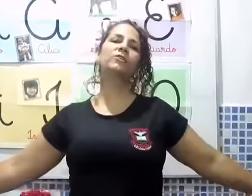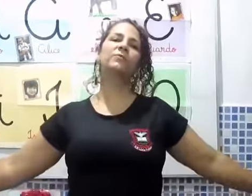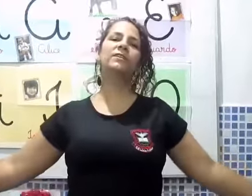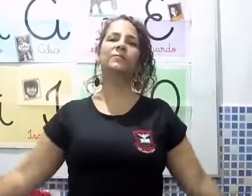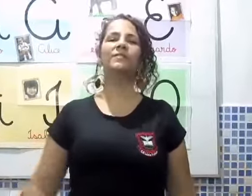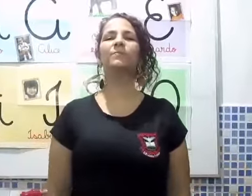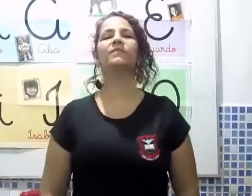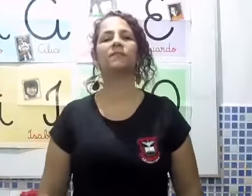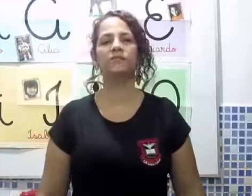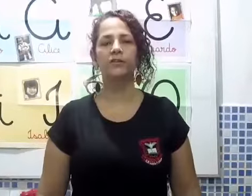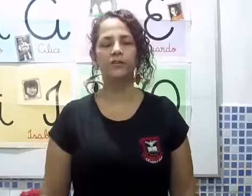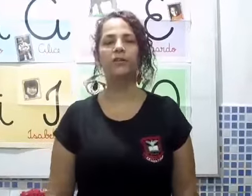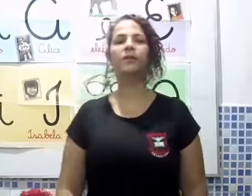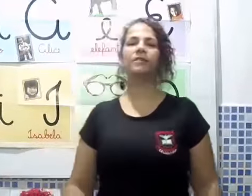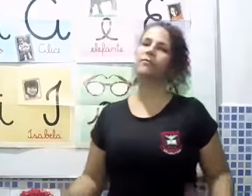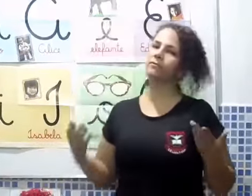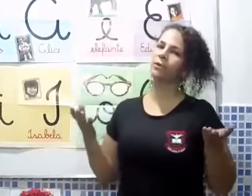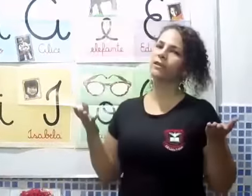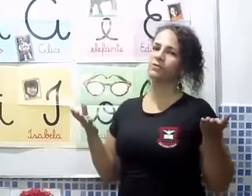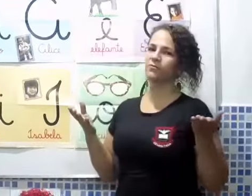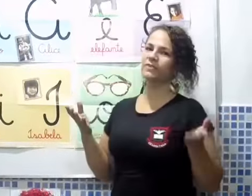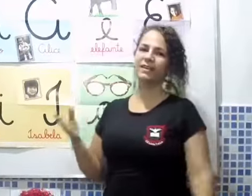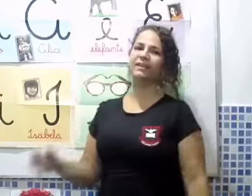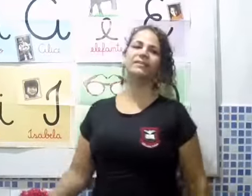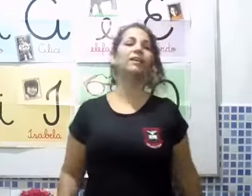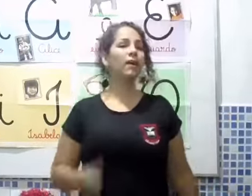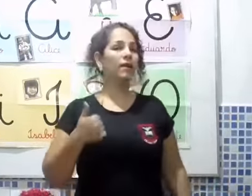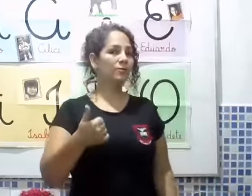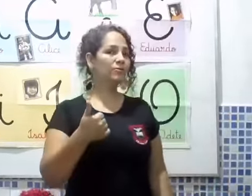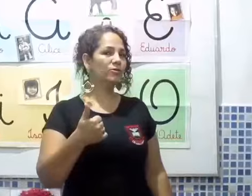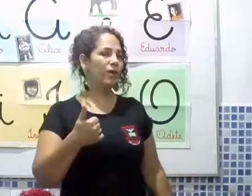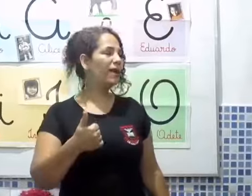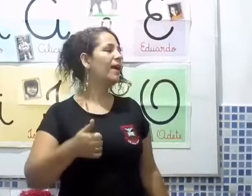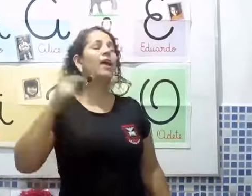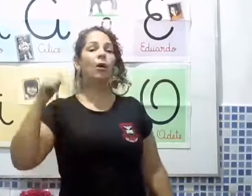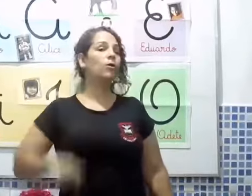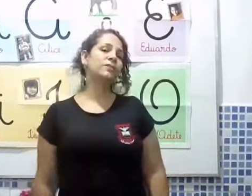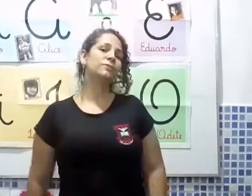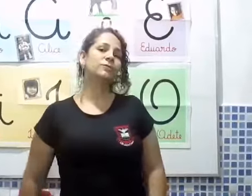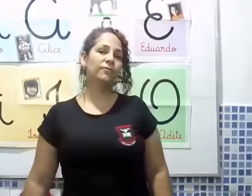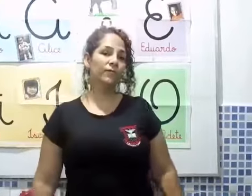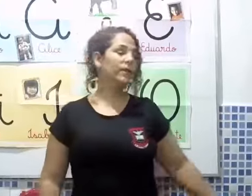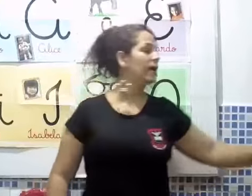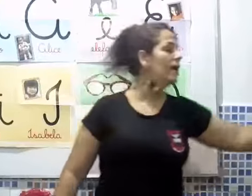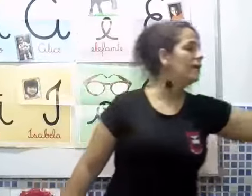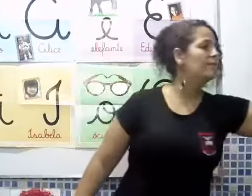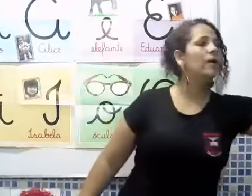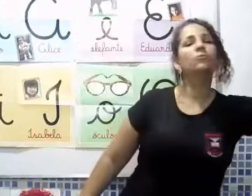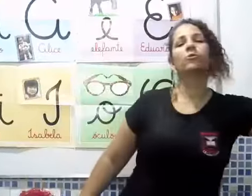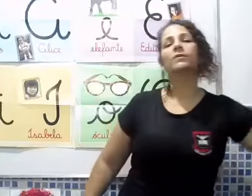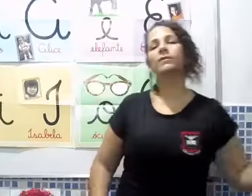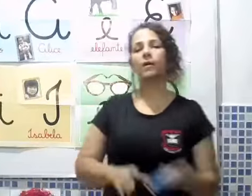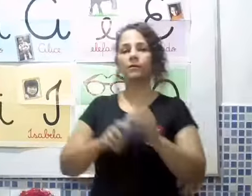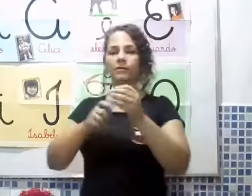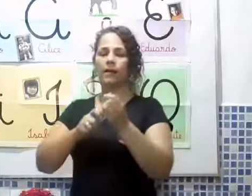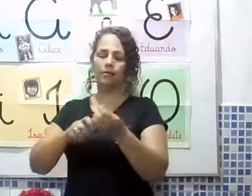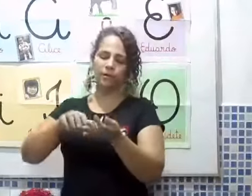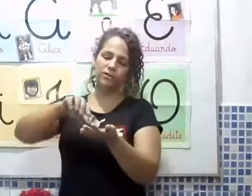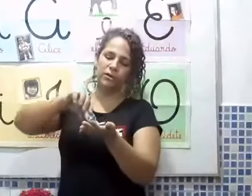amores, príncipes e princesas da tia. Saudades de vocês, hein? Tudo jóia? Hoje é segunda-feira. Vamos começar a nossa aula de